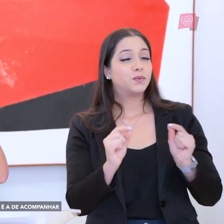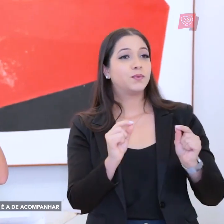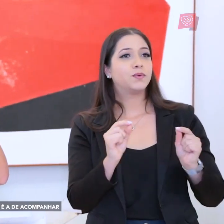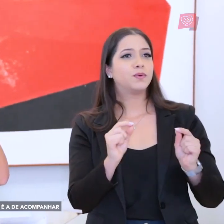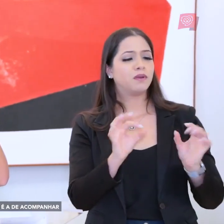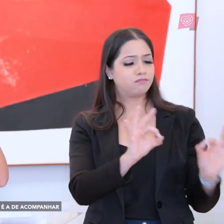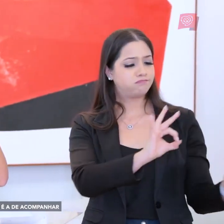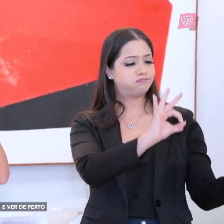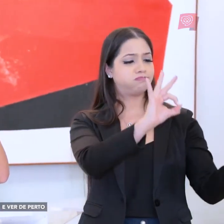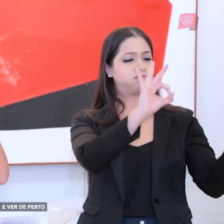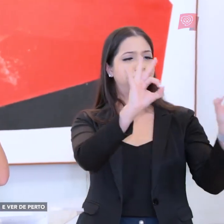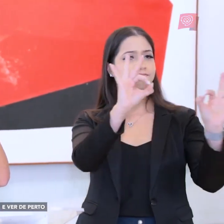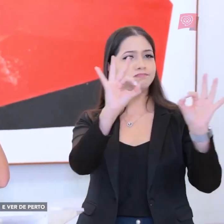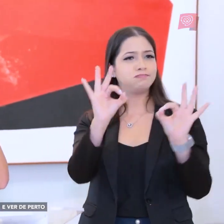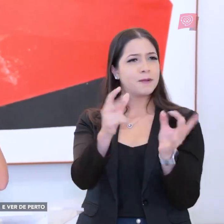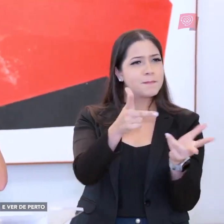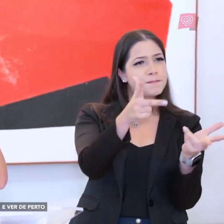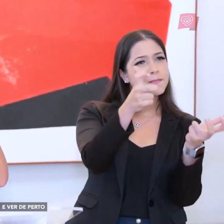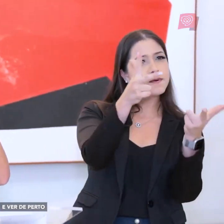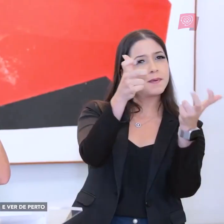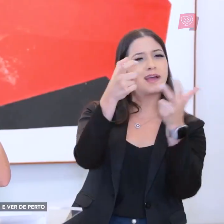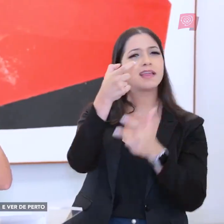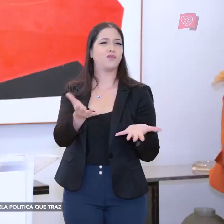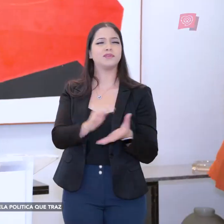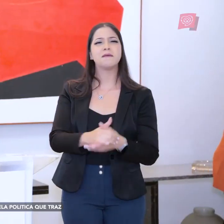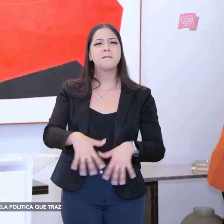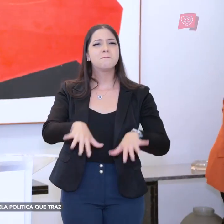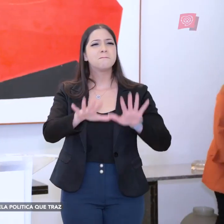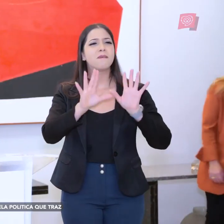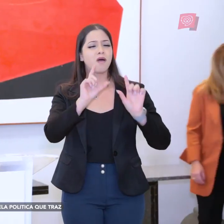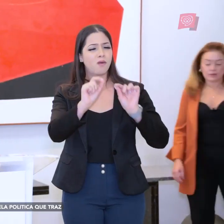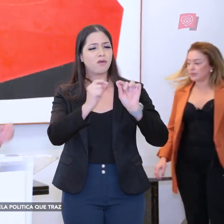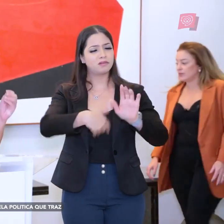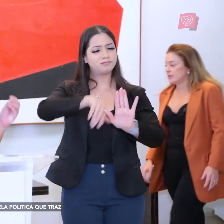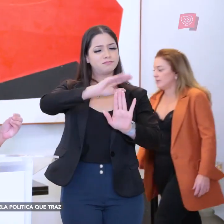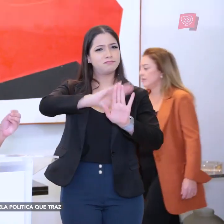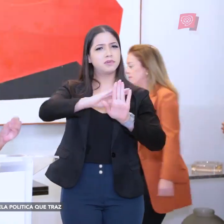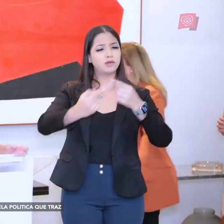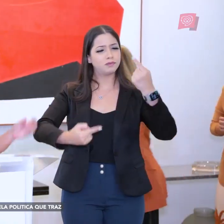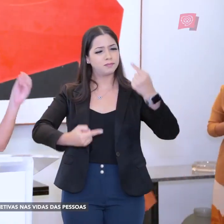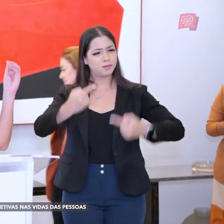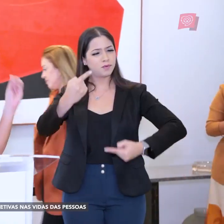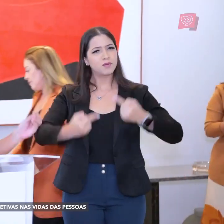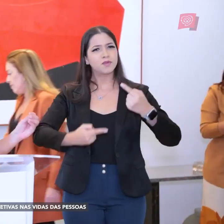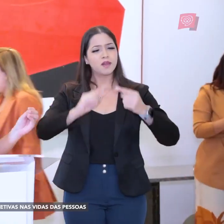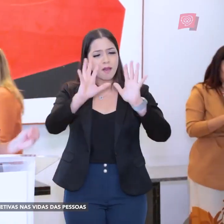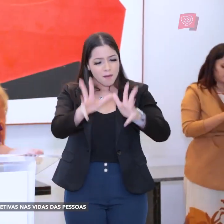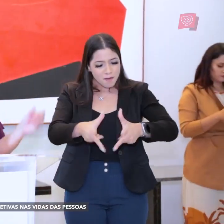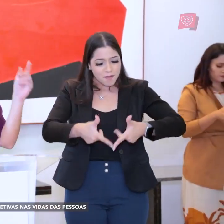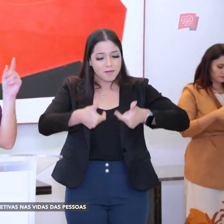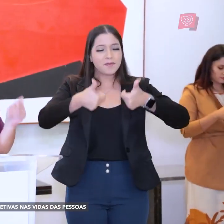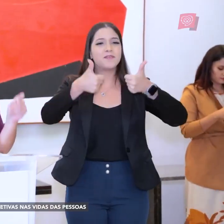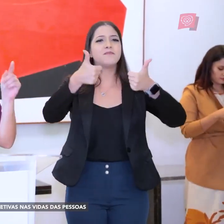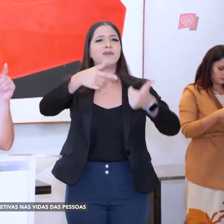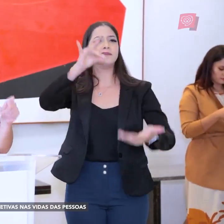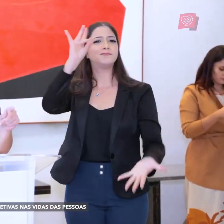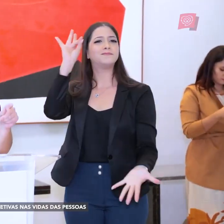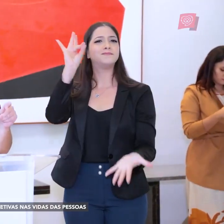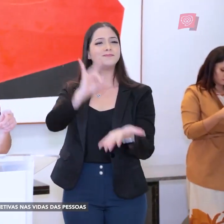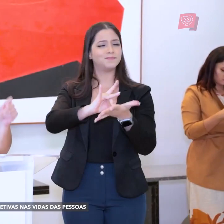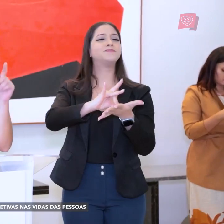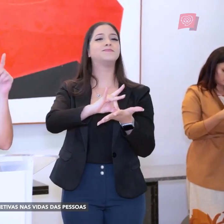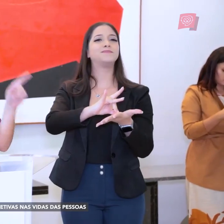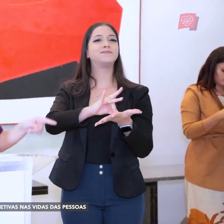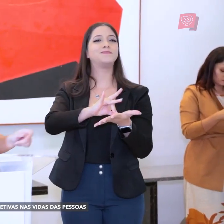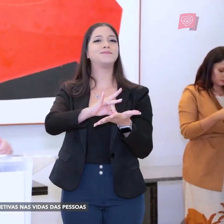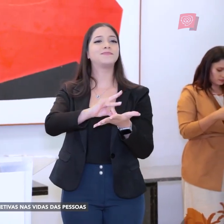de acompanhar e ver de perto aquela política que traz melhorias